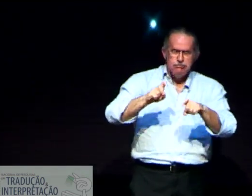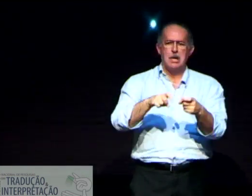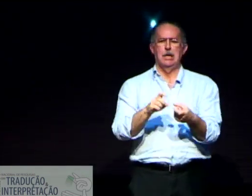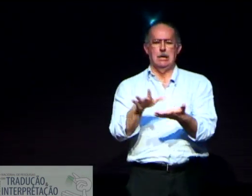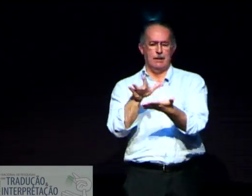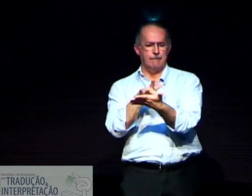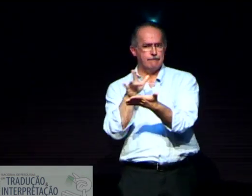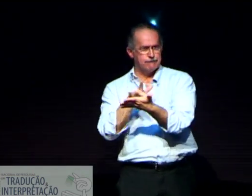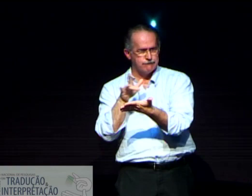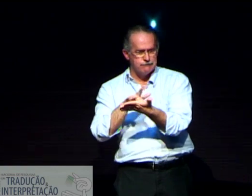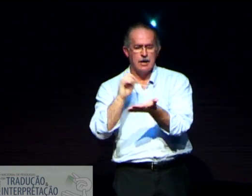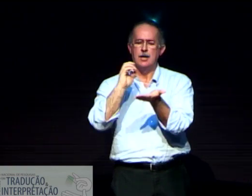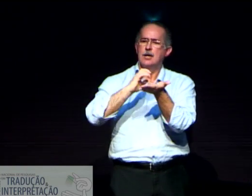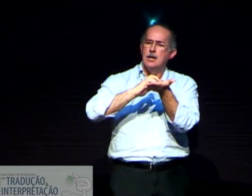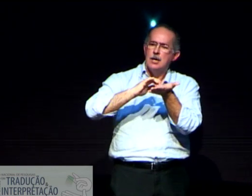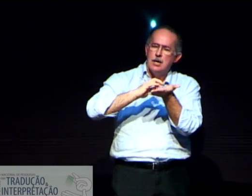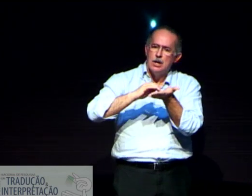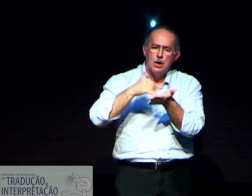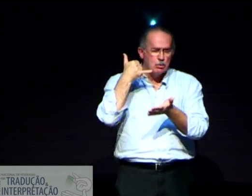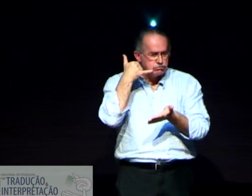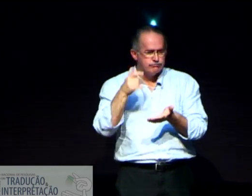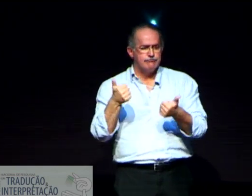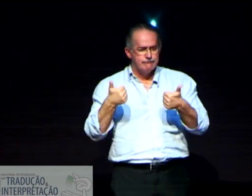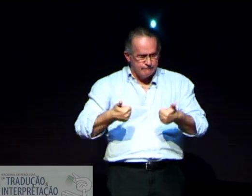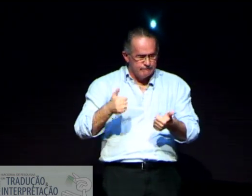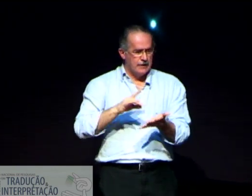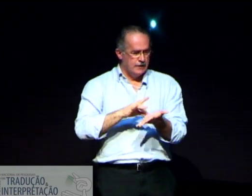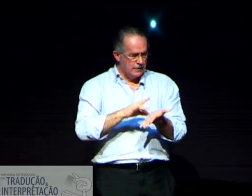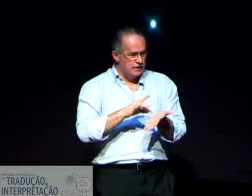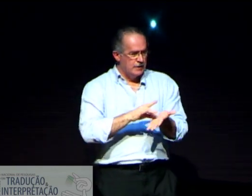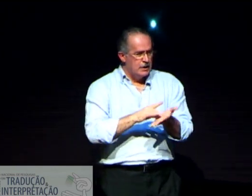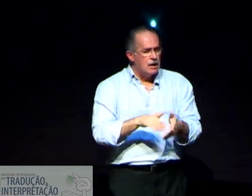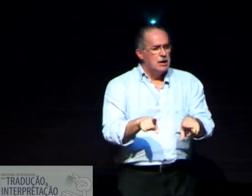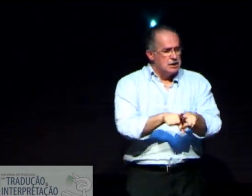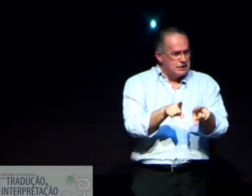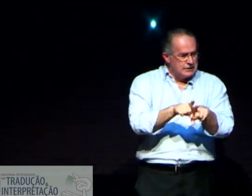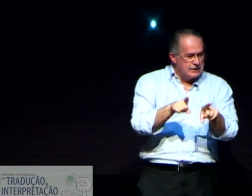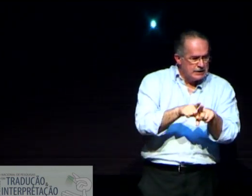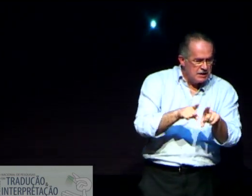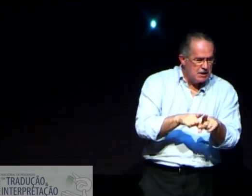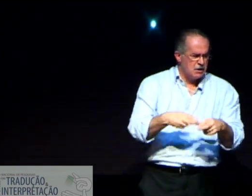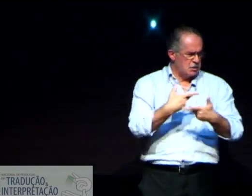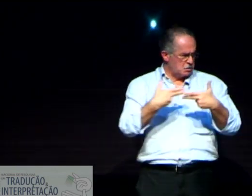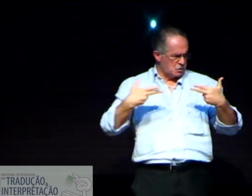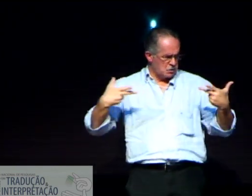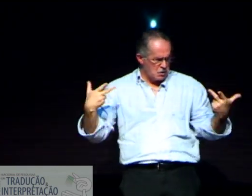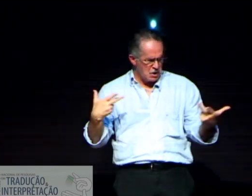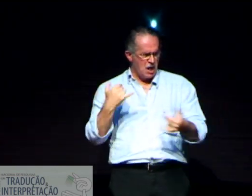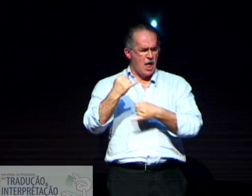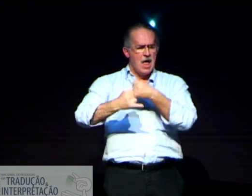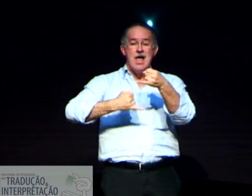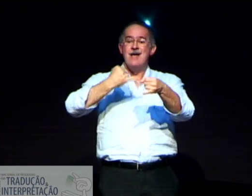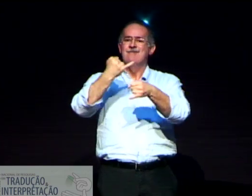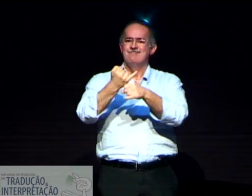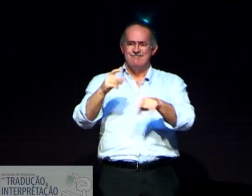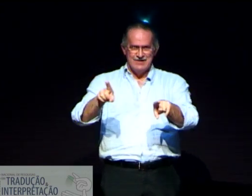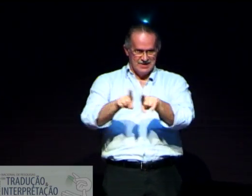né, várias plataformas como os computadores, os dispositivos móveis, a páginas na internet.